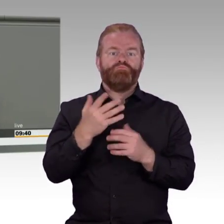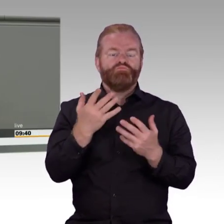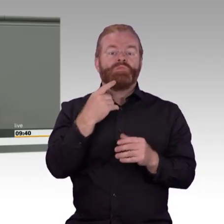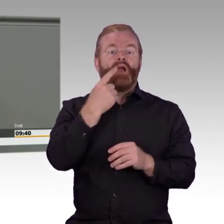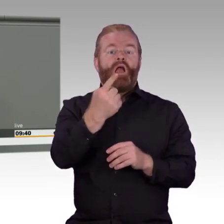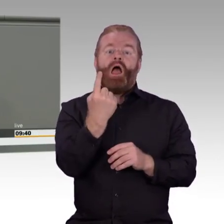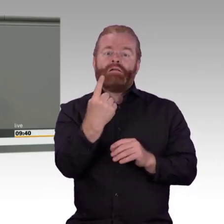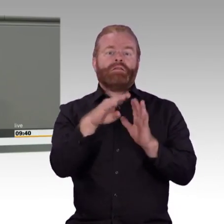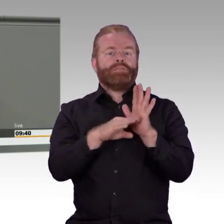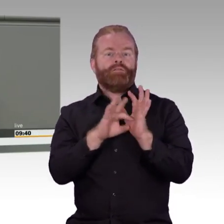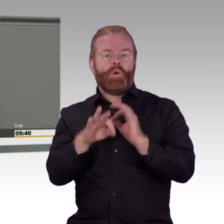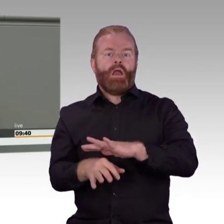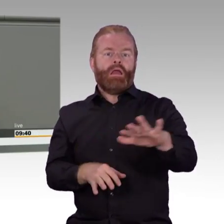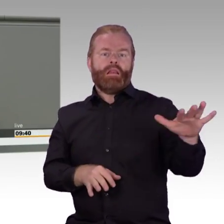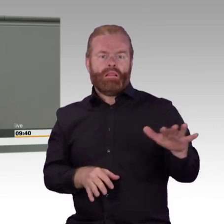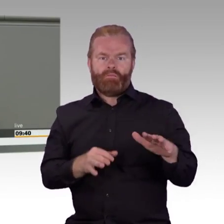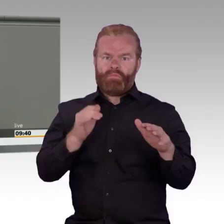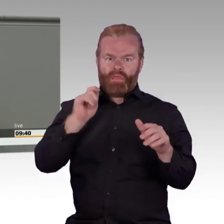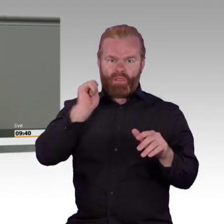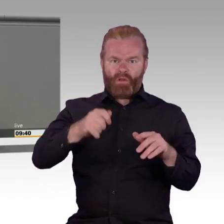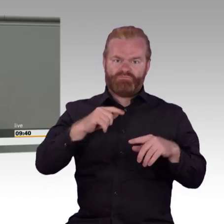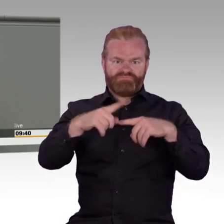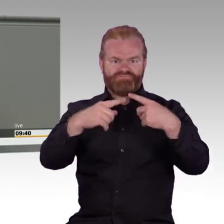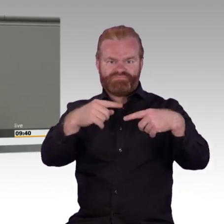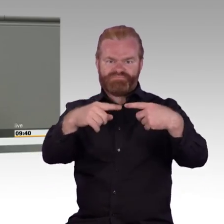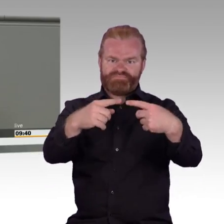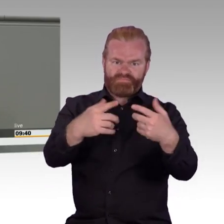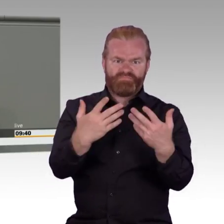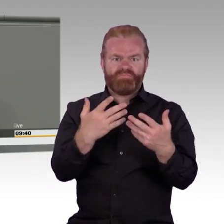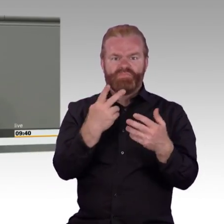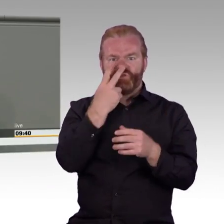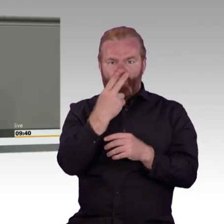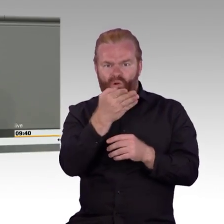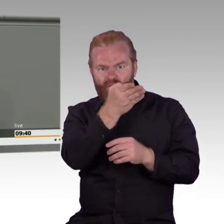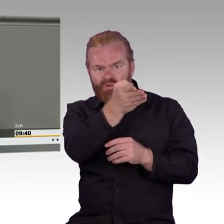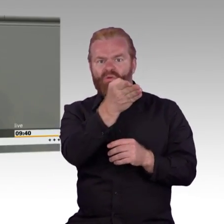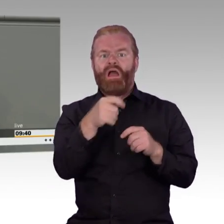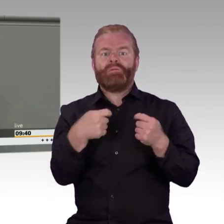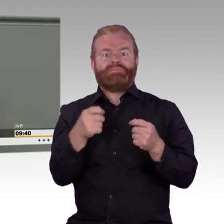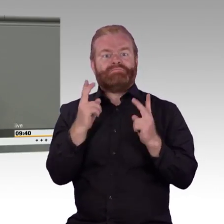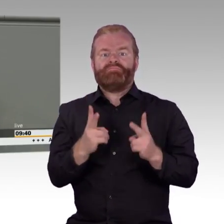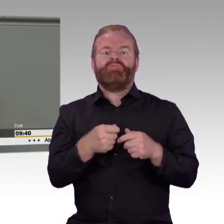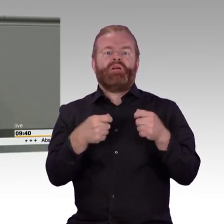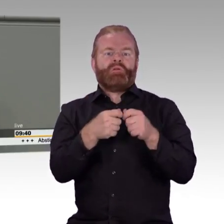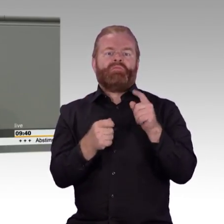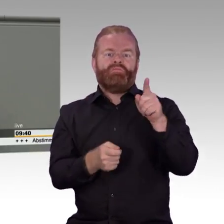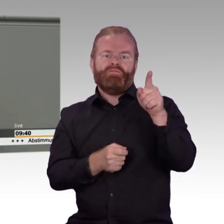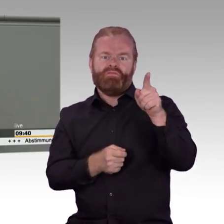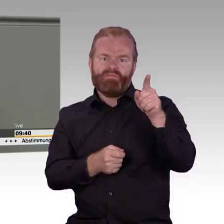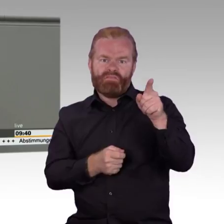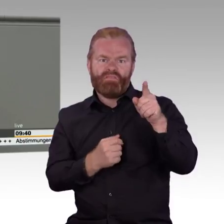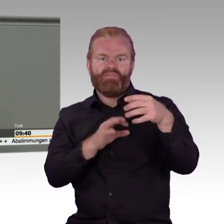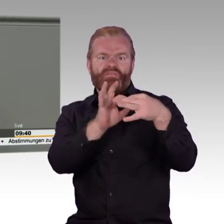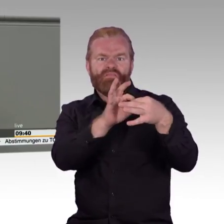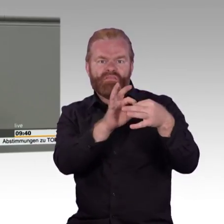zieht durch? Welche Fehler macht er oder nicht? Wo er dann noch haften darf, meine Damen und Herren? Und zweiter Punkt, wir hängen an den Verbänden, weil die Verbände ja in Wahrheit gar kein